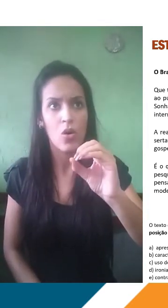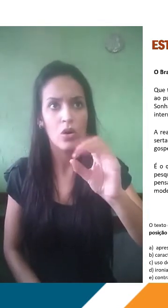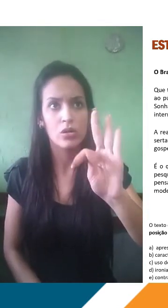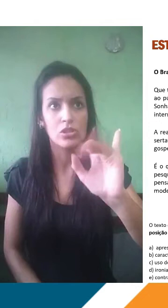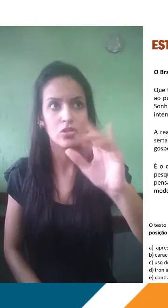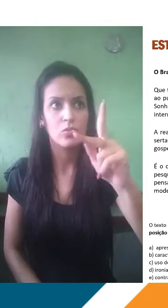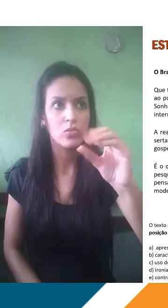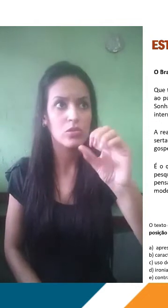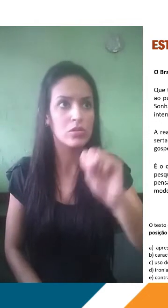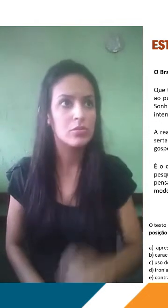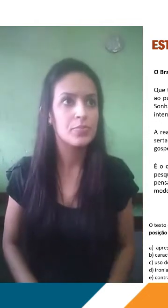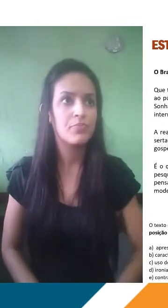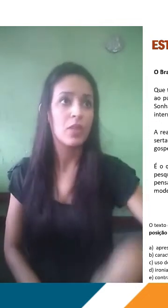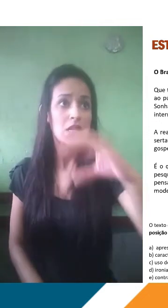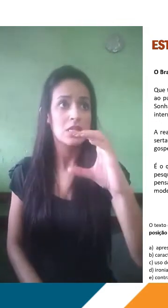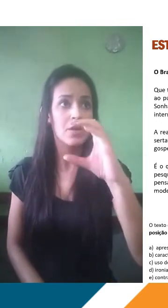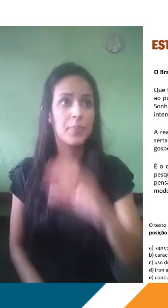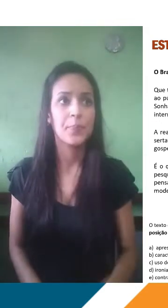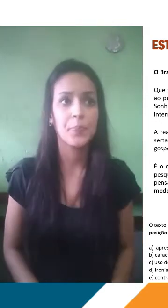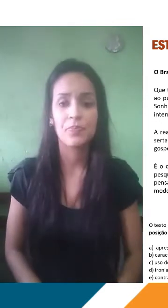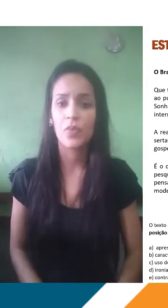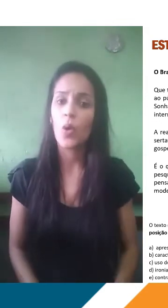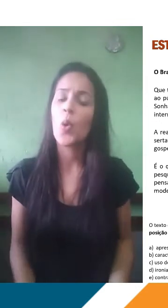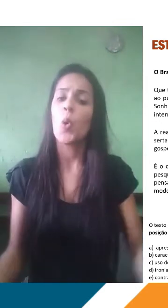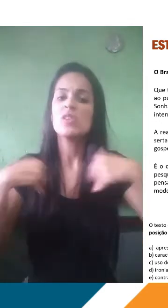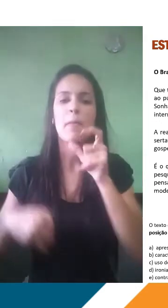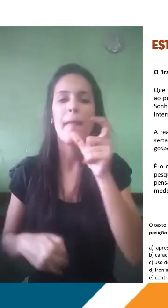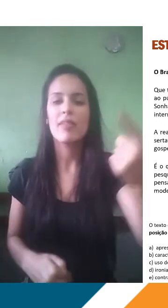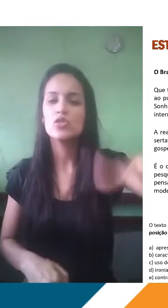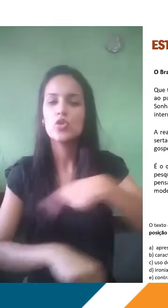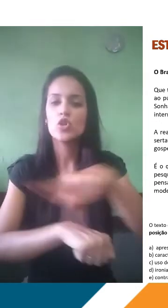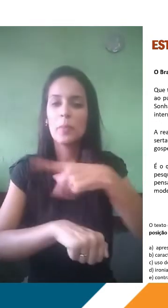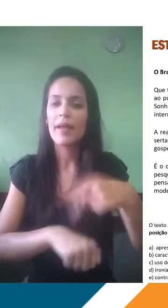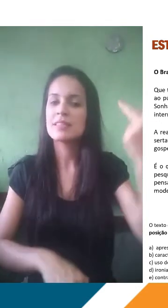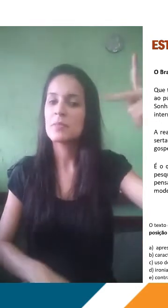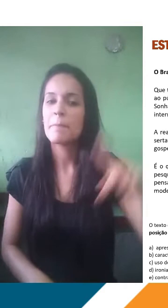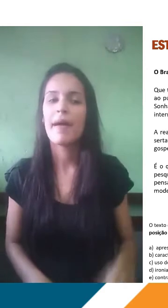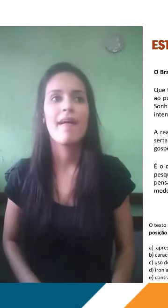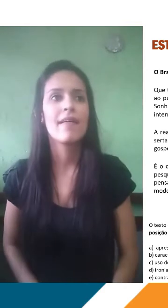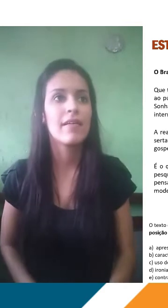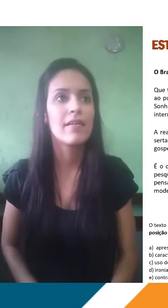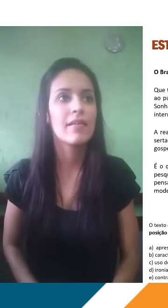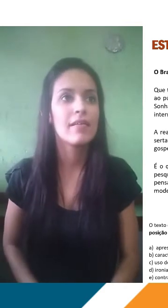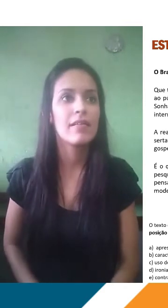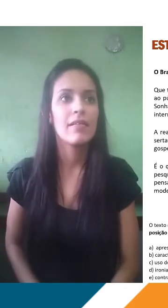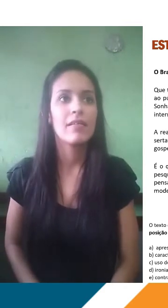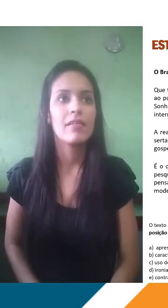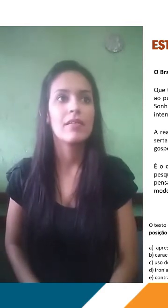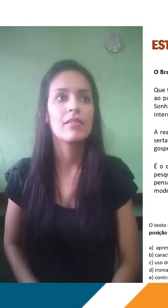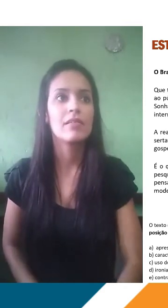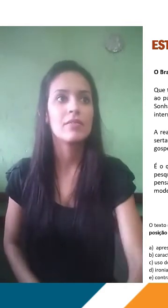em sintonia com o ataque aos nacionalistas Letra D. Ironia com relação ao apego a opiniões